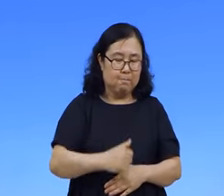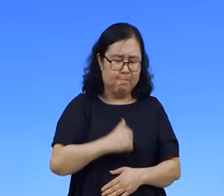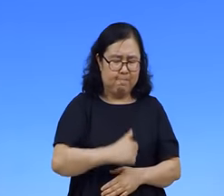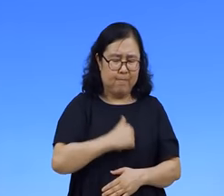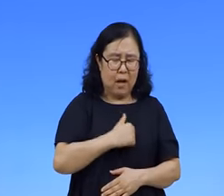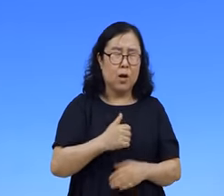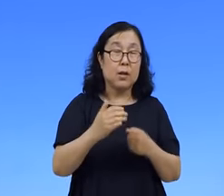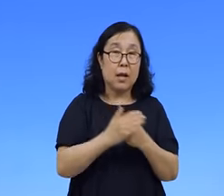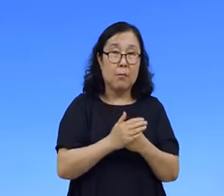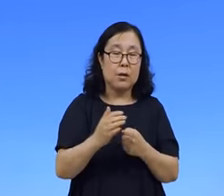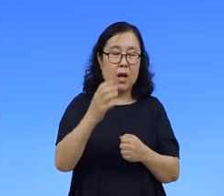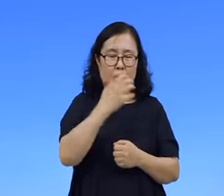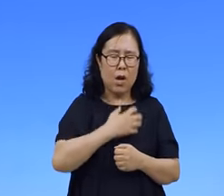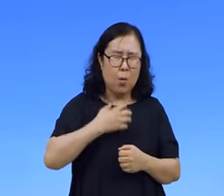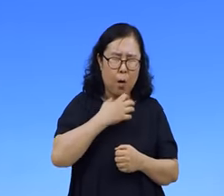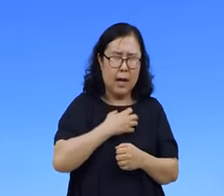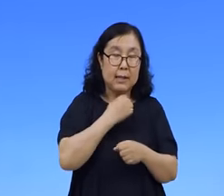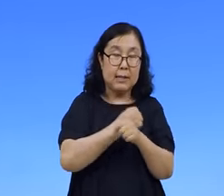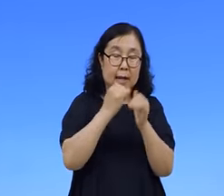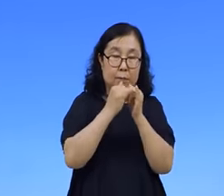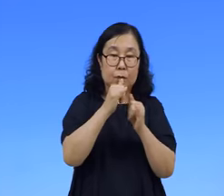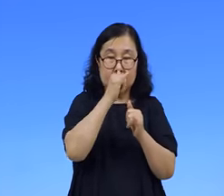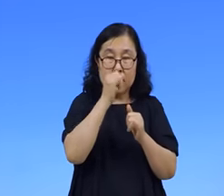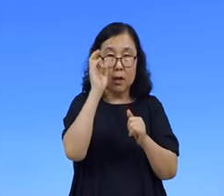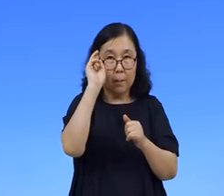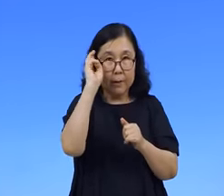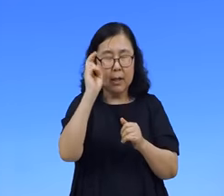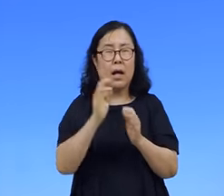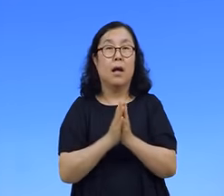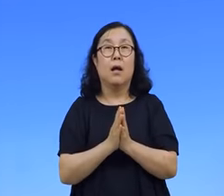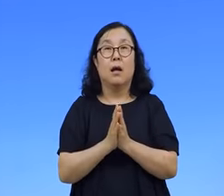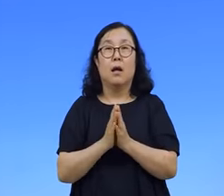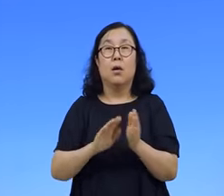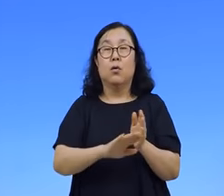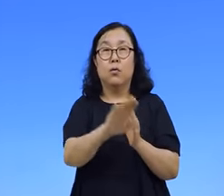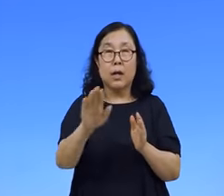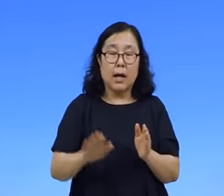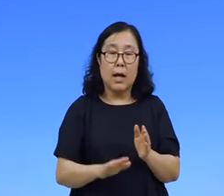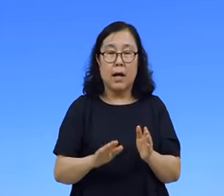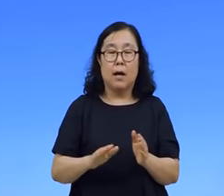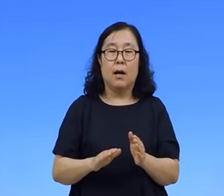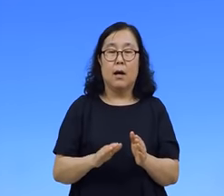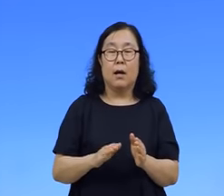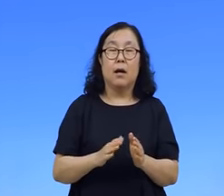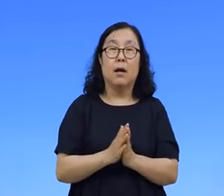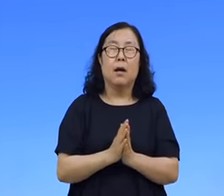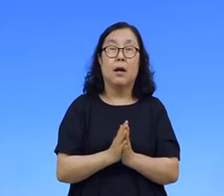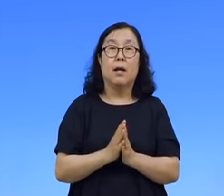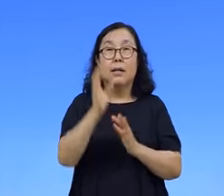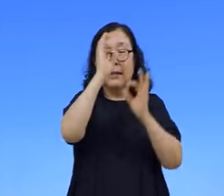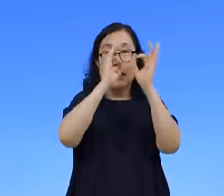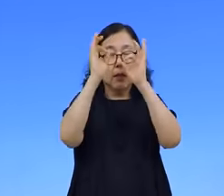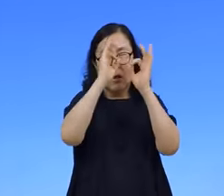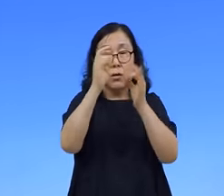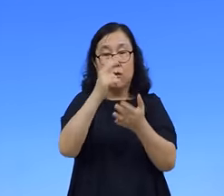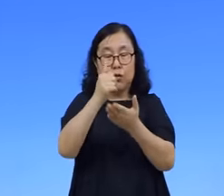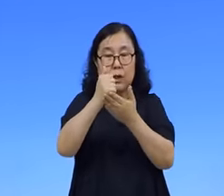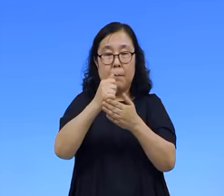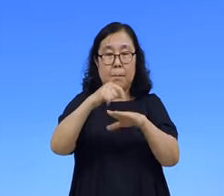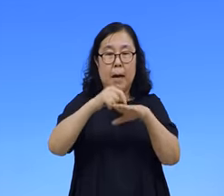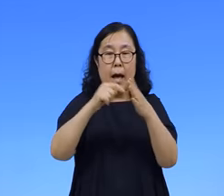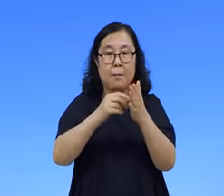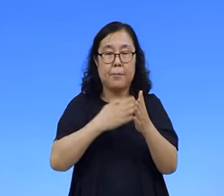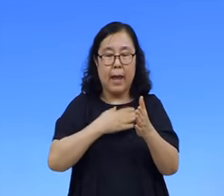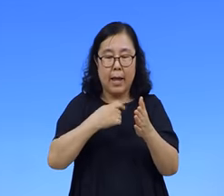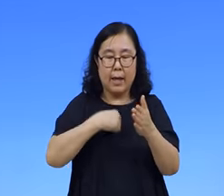튀어나온 것 때문에 괴로워하며 이 자리에 앉아있는 분도 계실 거예요. 이러나 저러나 우리가 구할 것, 주님 마음 내게